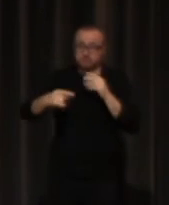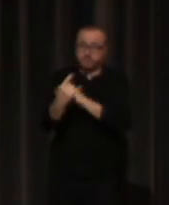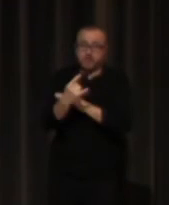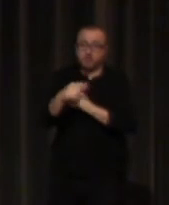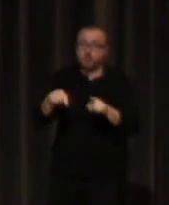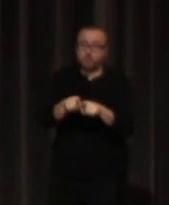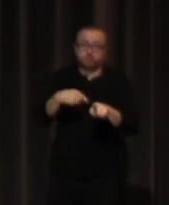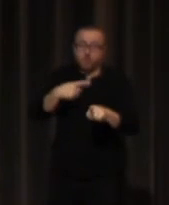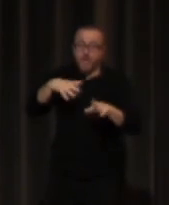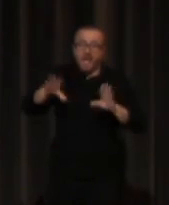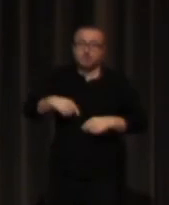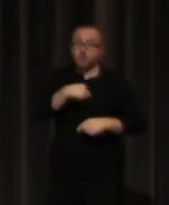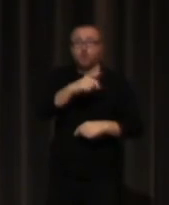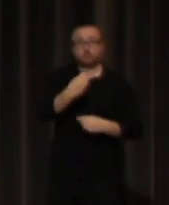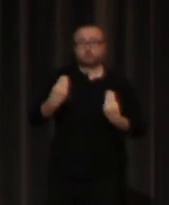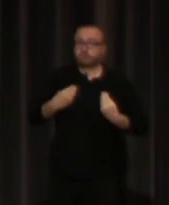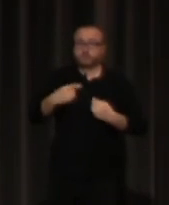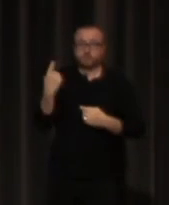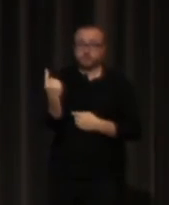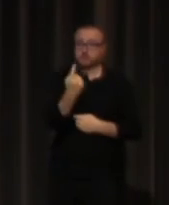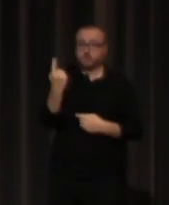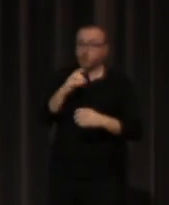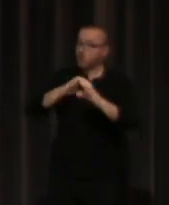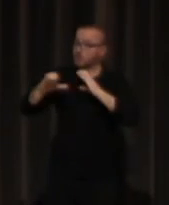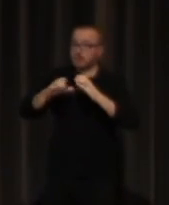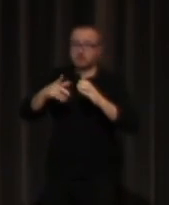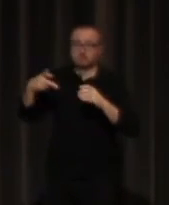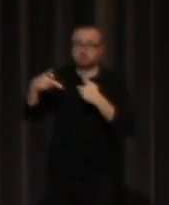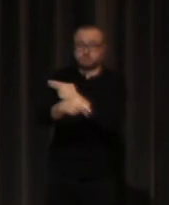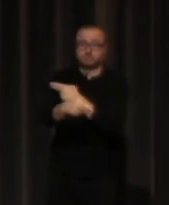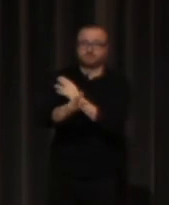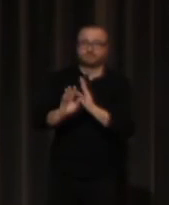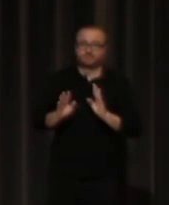de la incomunicació. Aquesta